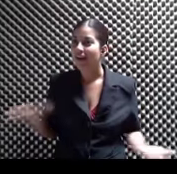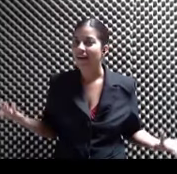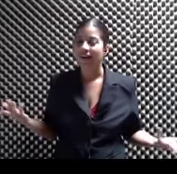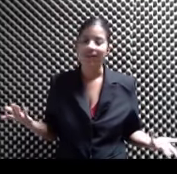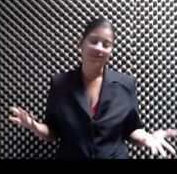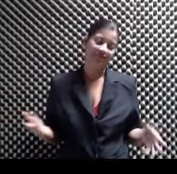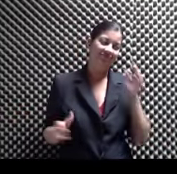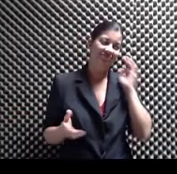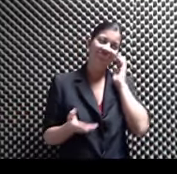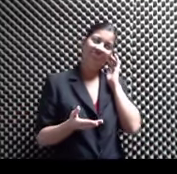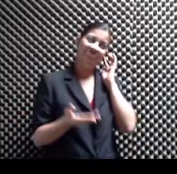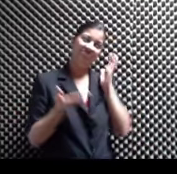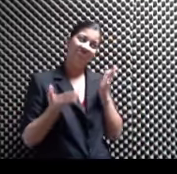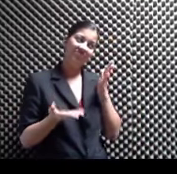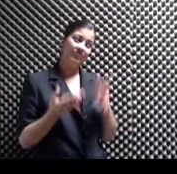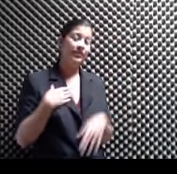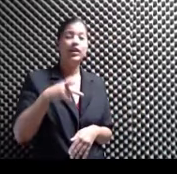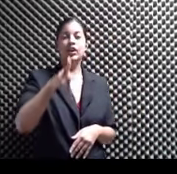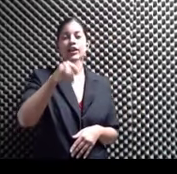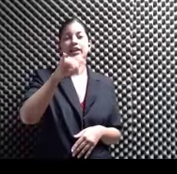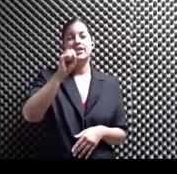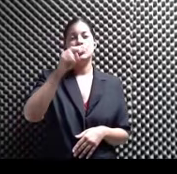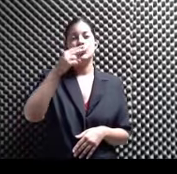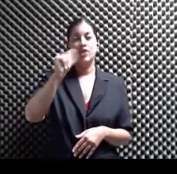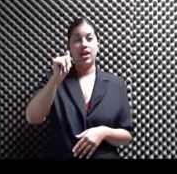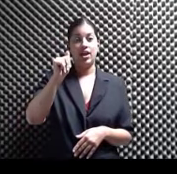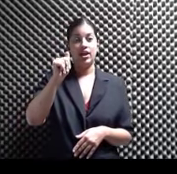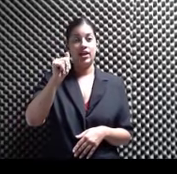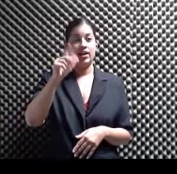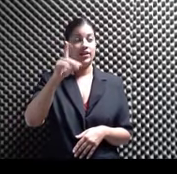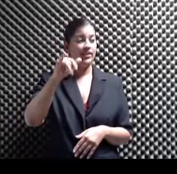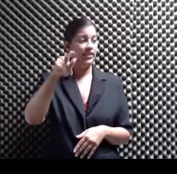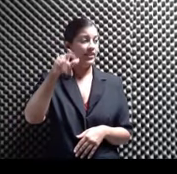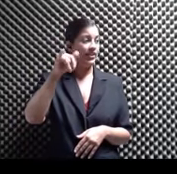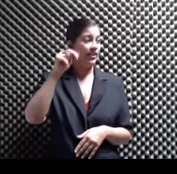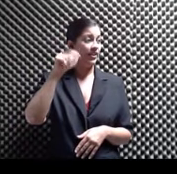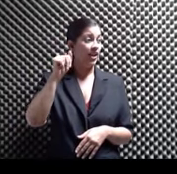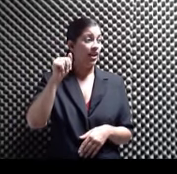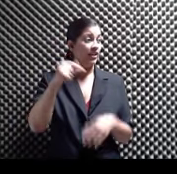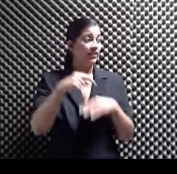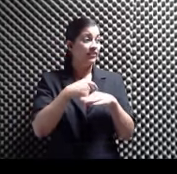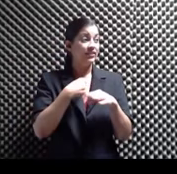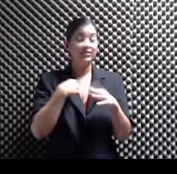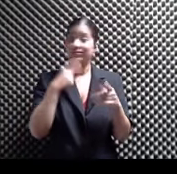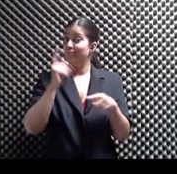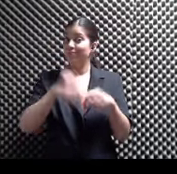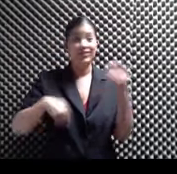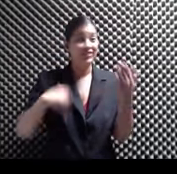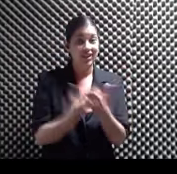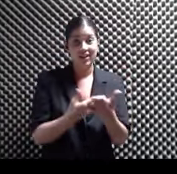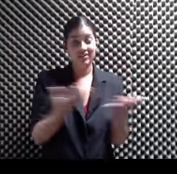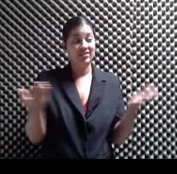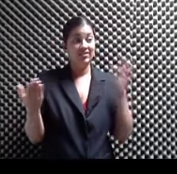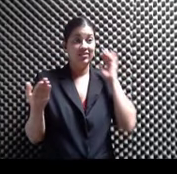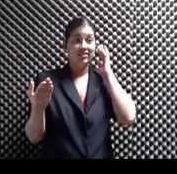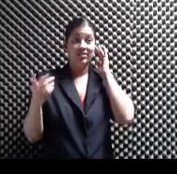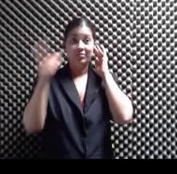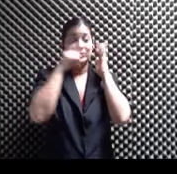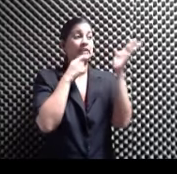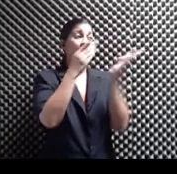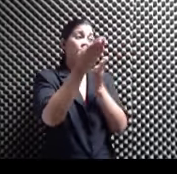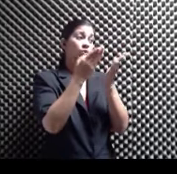Mira, lo que pasa es que, bendito, Keisha Tiquina, que era nuestra próxima invitada, me acaba de textear, me dice que está imposible, ella no puede salir casi de